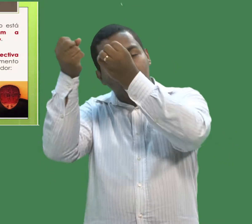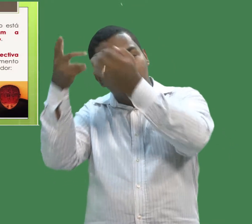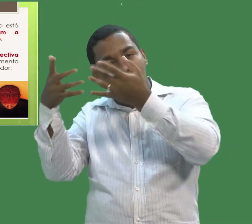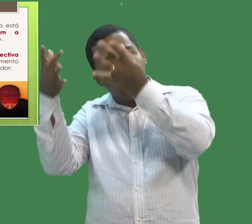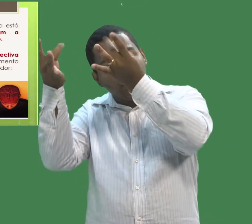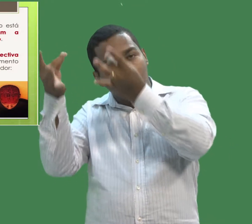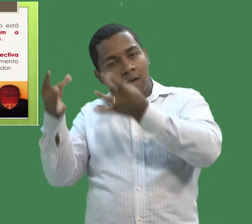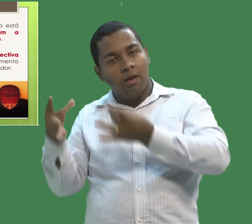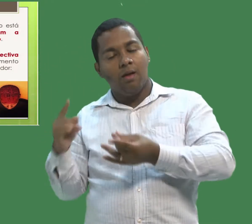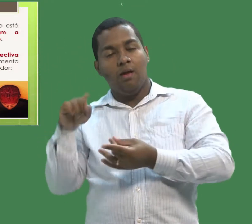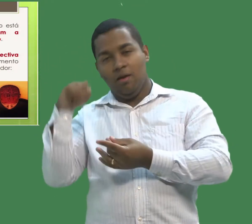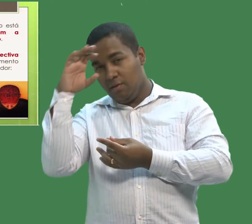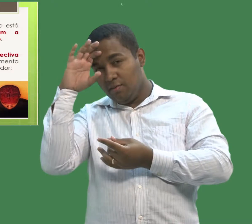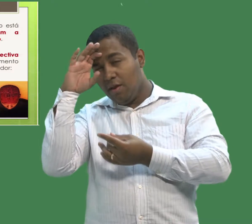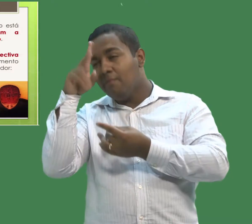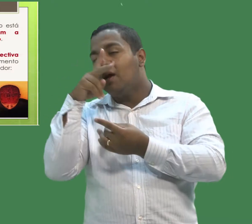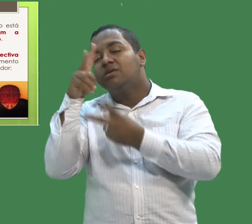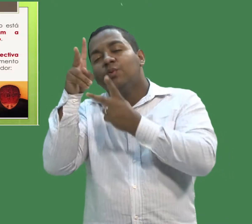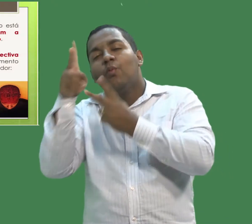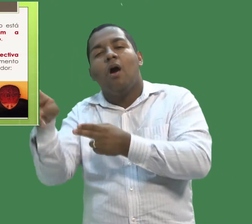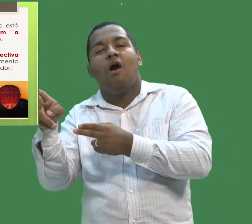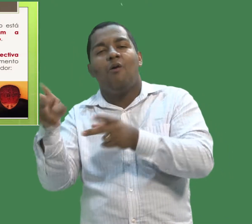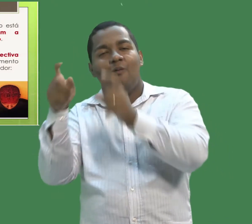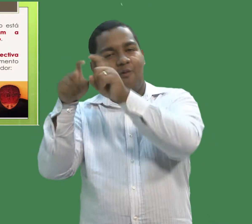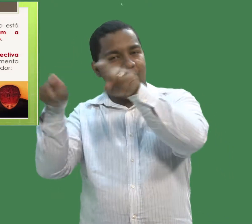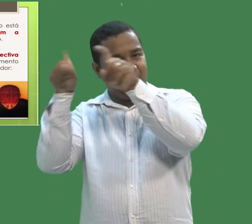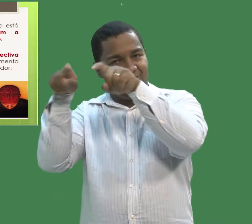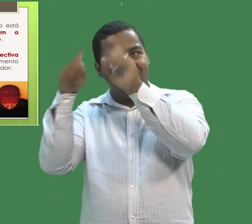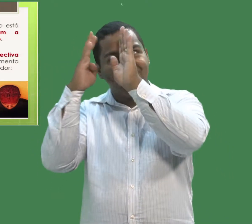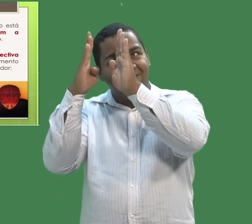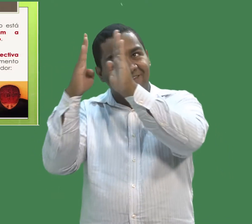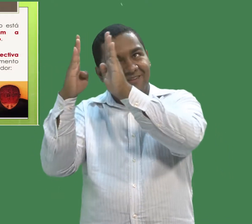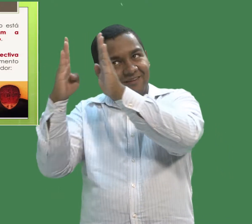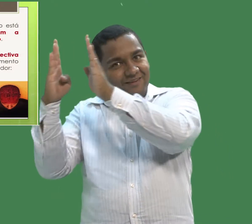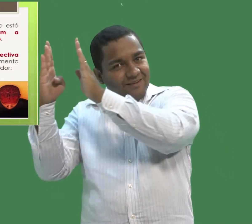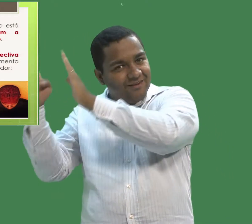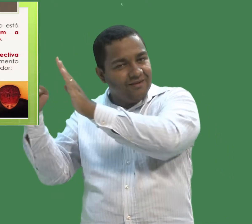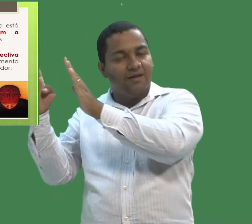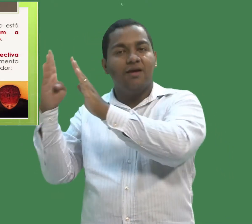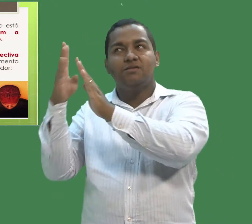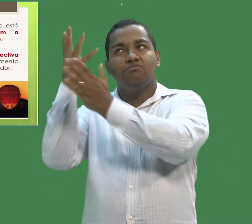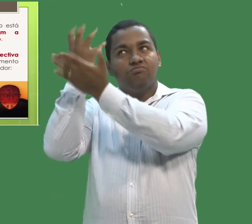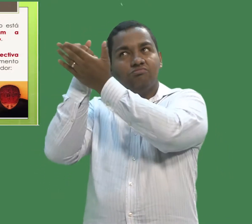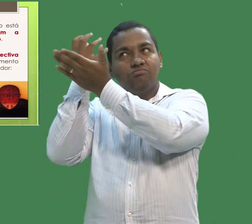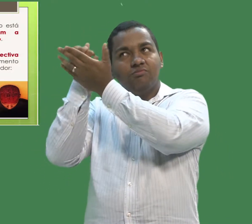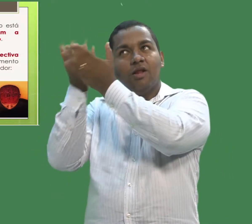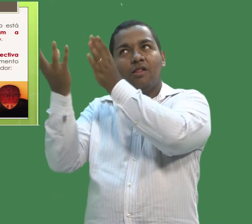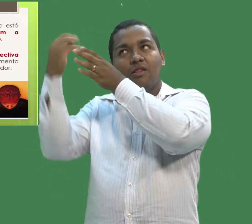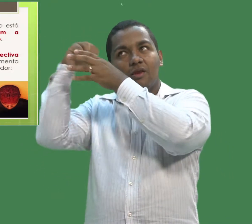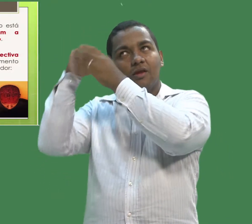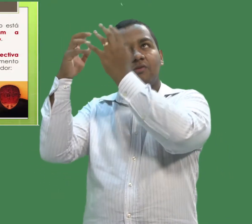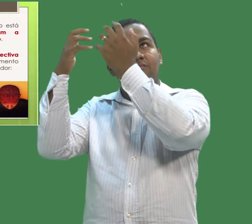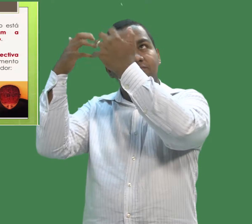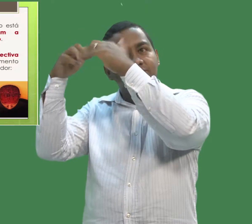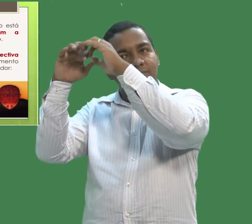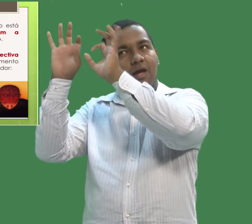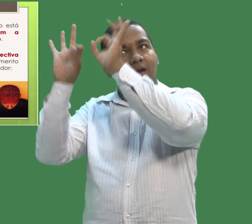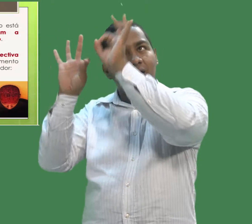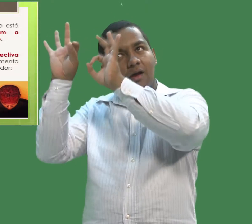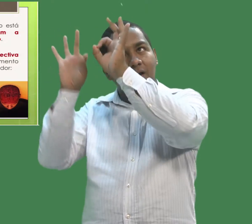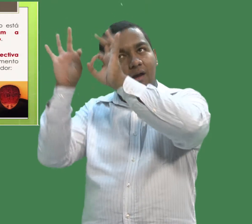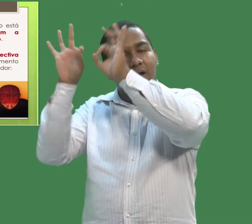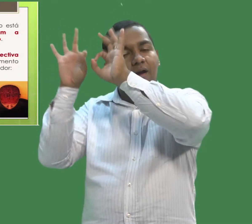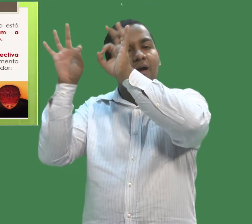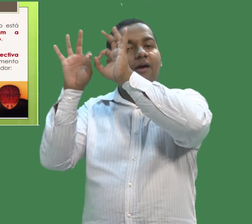e descreve o processamento cognitivo à semelhança de um computador. Como eu já disse para vocês anteriormente, input, ou dados de